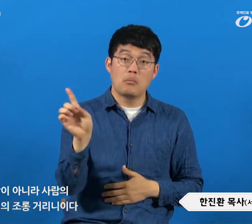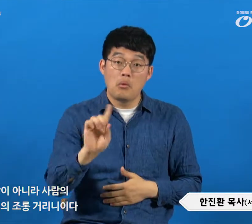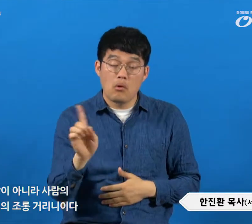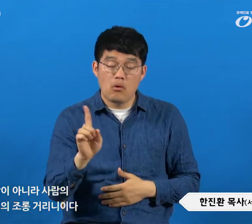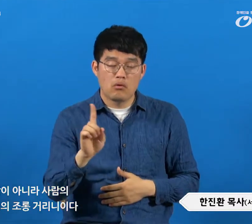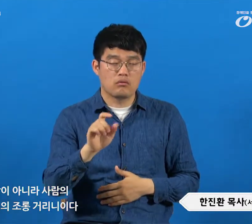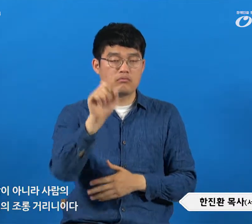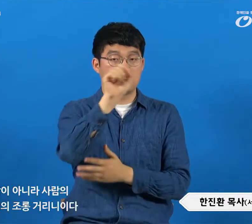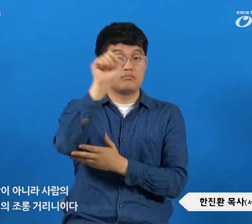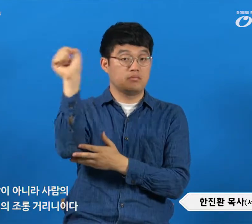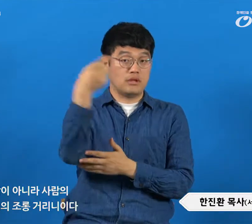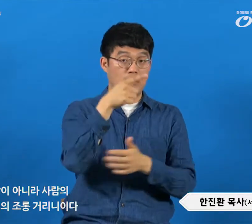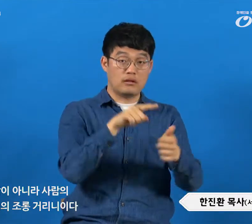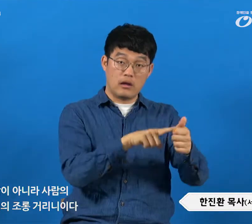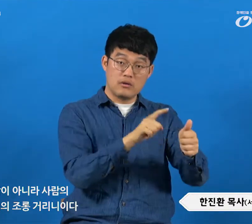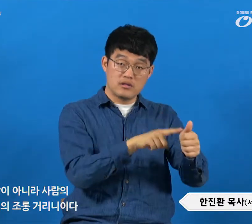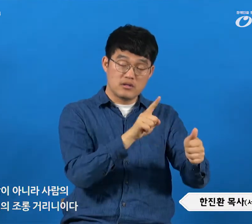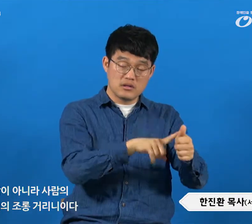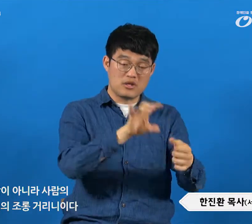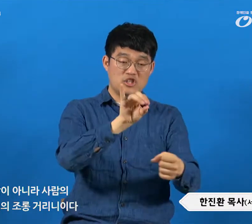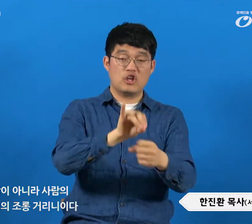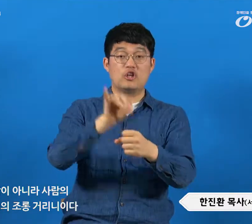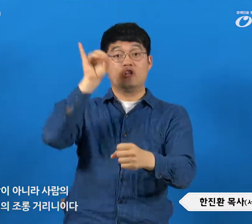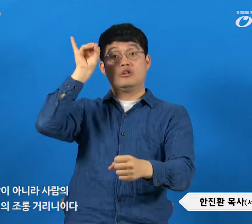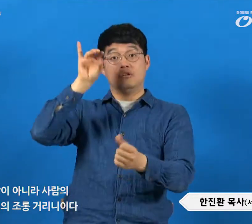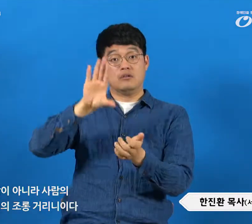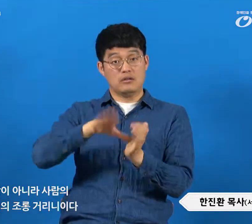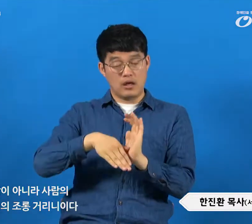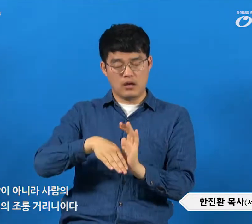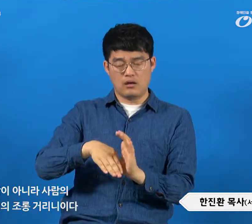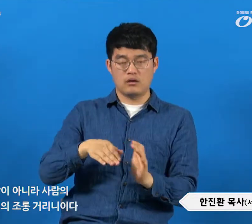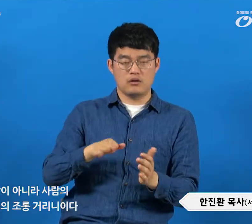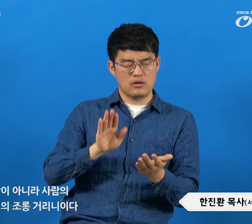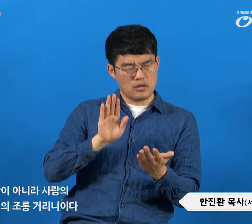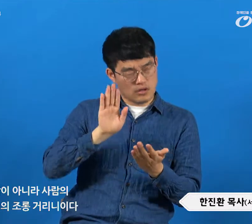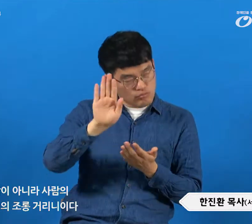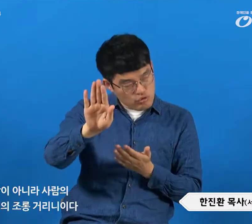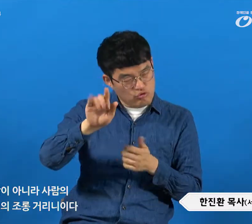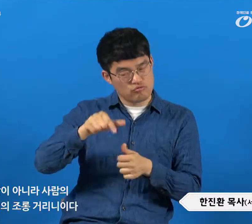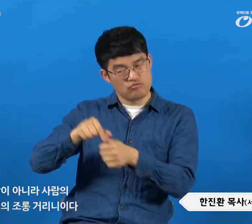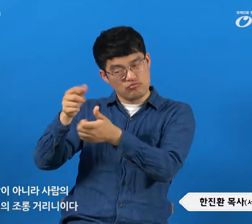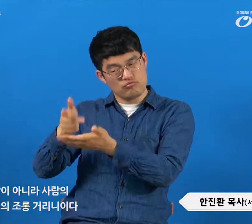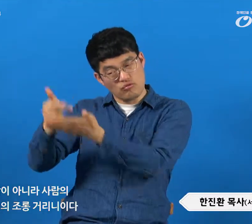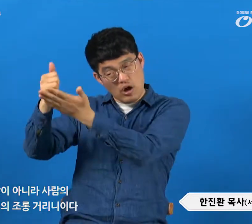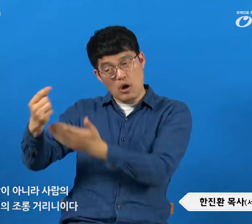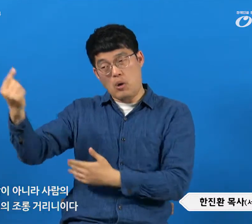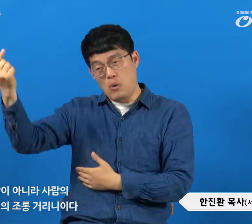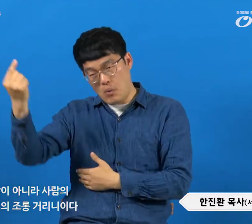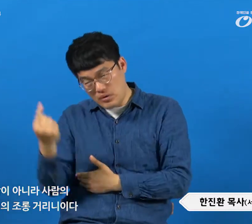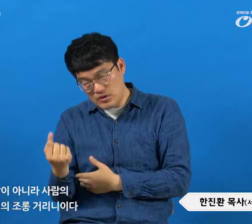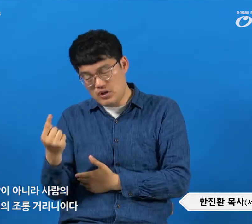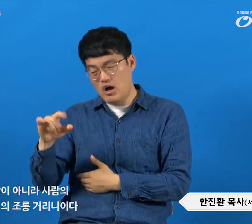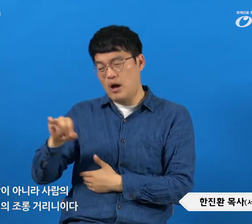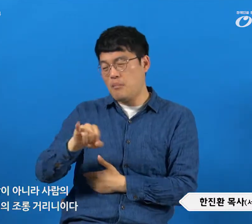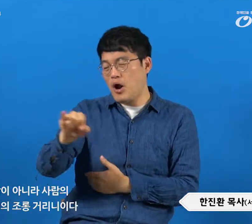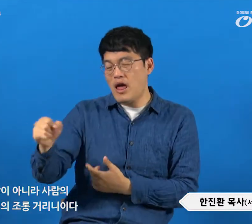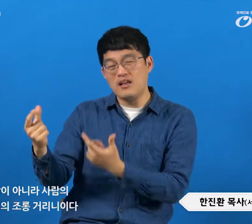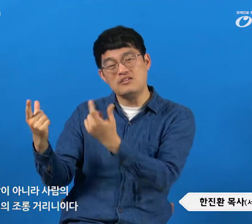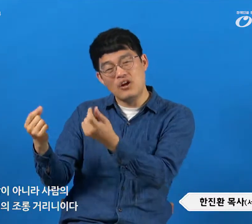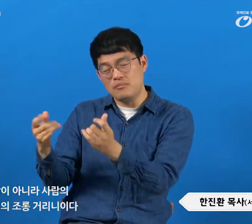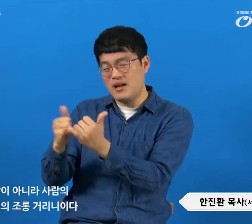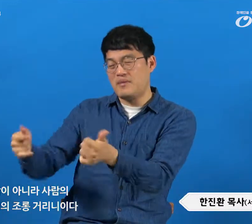이것은 다윗이 1000년 전에 메시아가 오셔서 이런 일을 당할 것이다, 한 마리